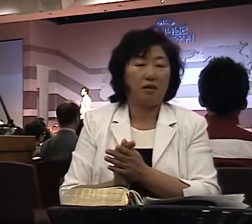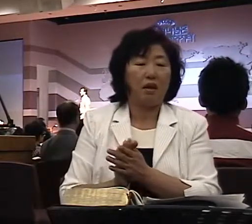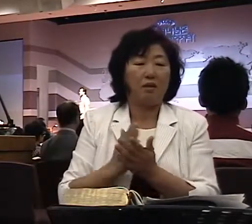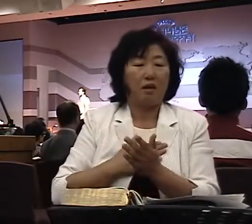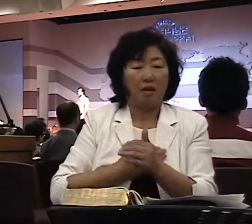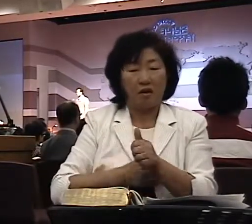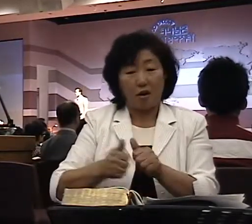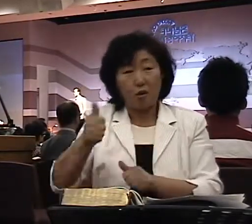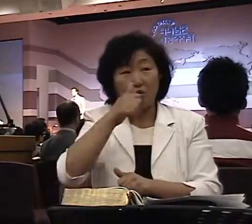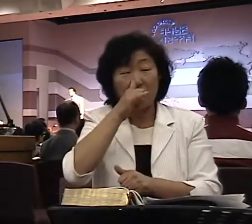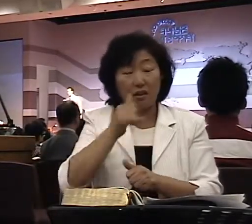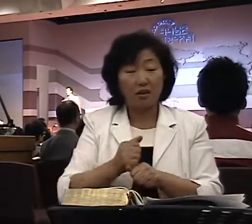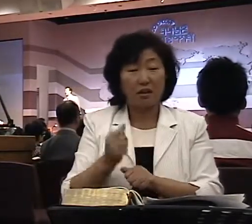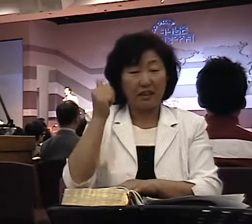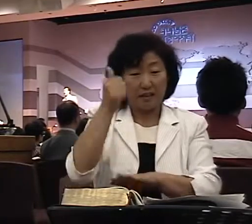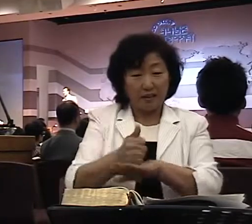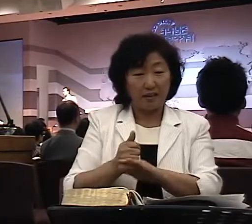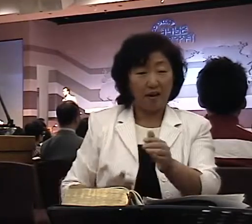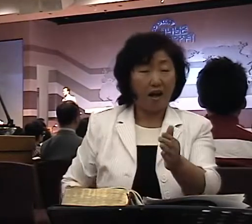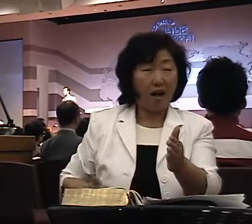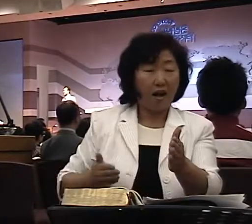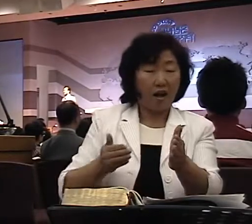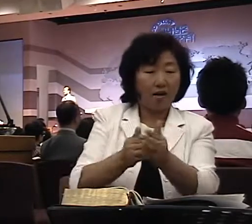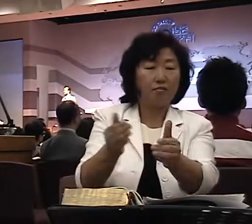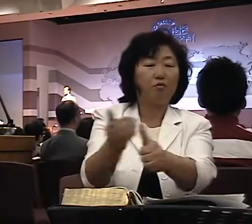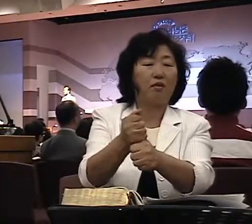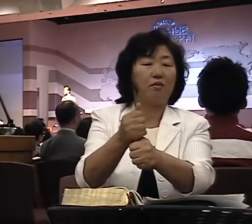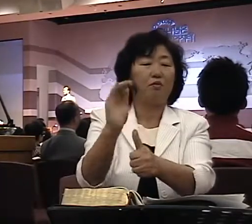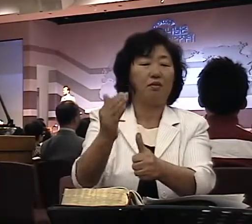내가 이길 수 있다는 것을 끝까지 붙잡아야 하는 것입니다.